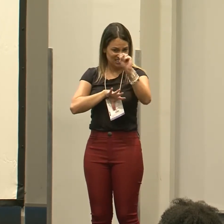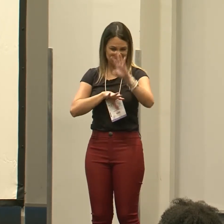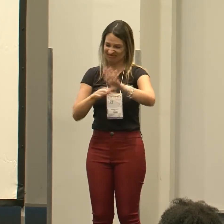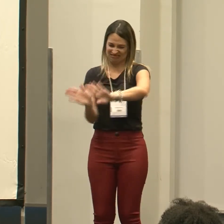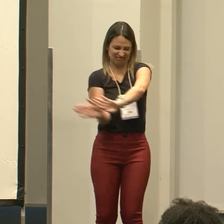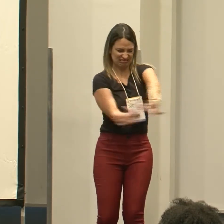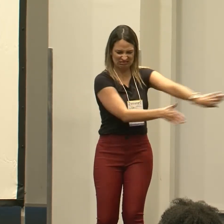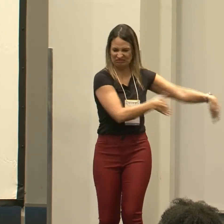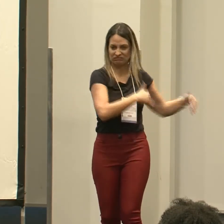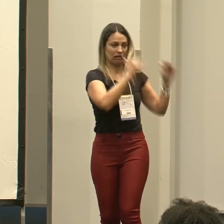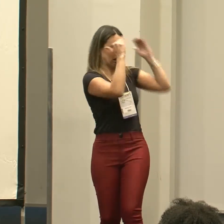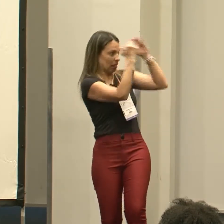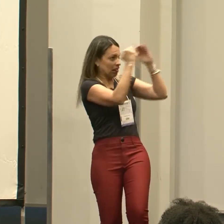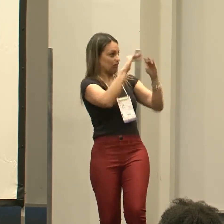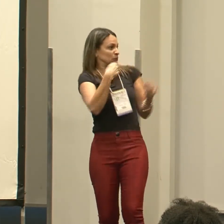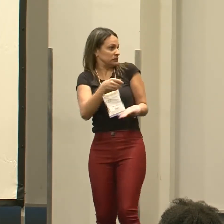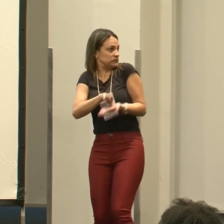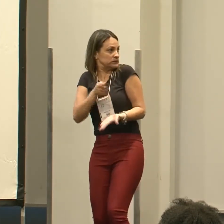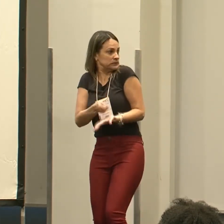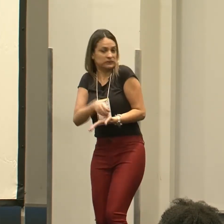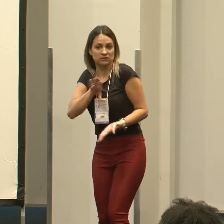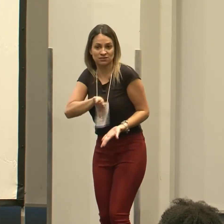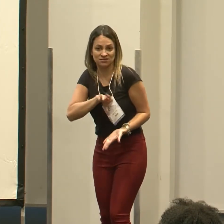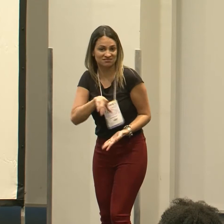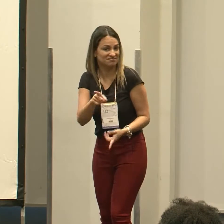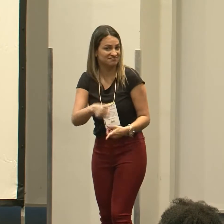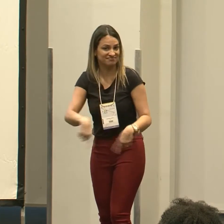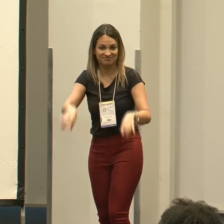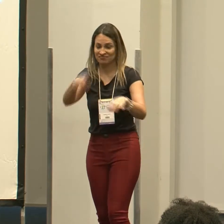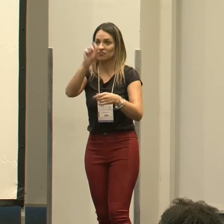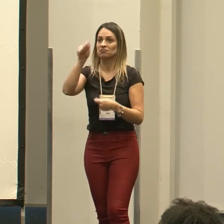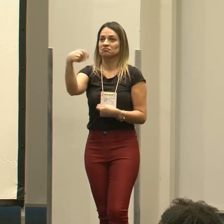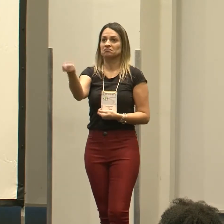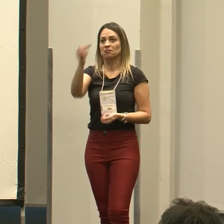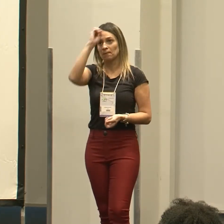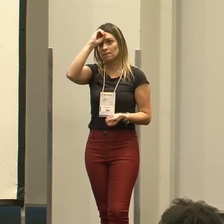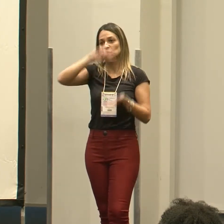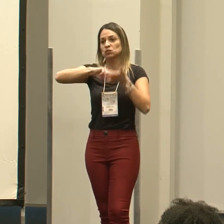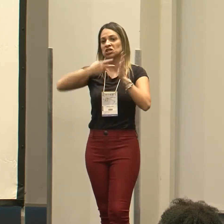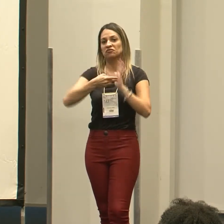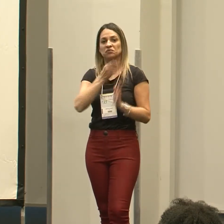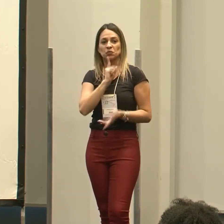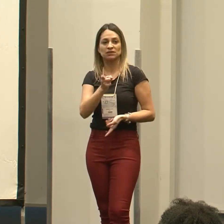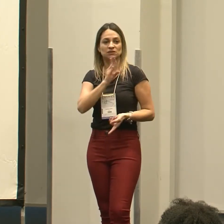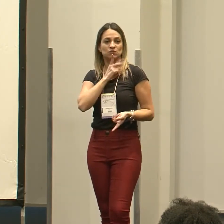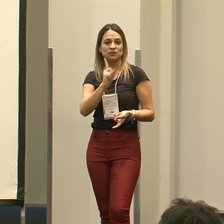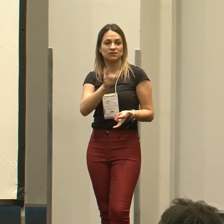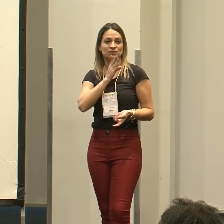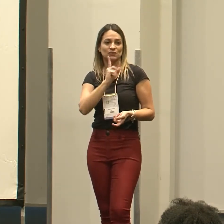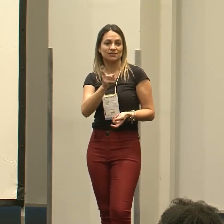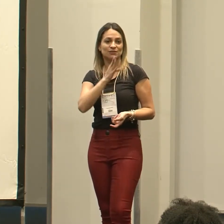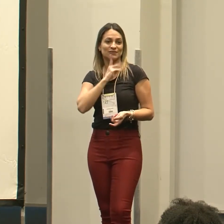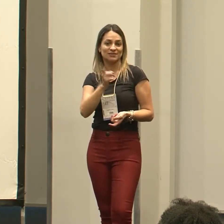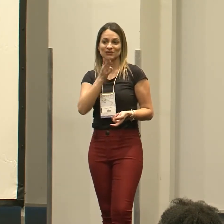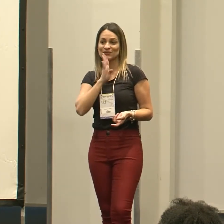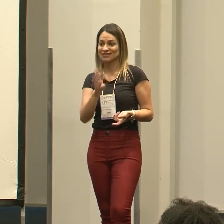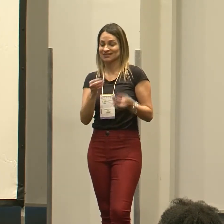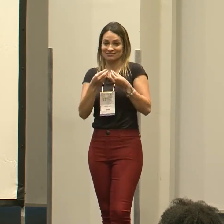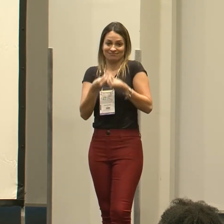possa utilizar a língua portuguesa. Não dá para forçar o uso do português, porque o surdo não vai conhecer nada, não